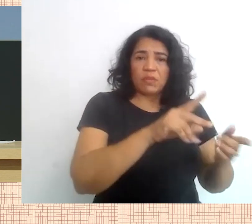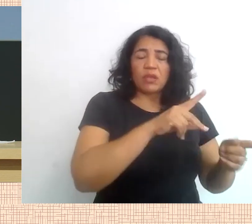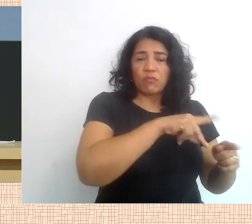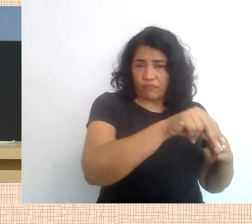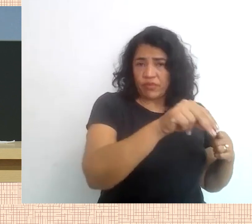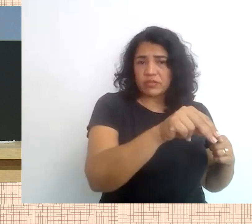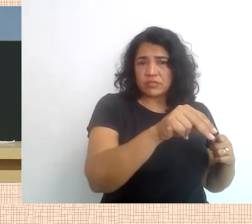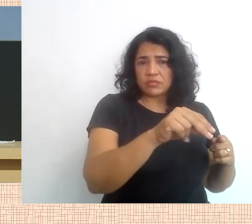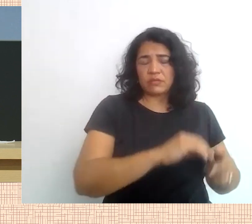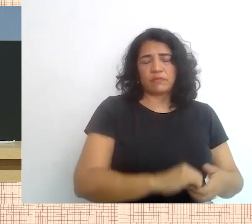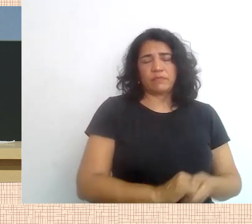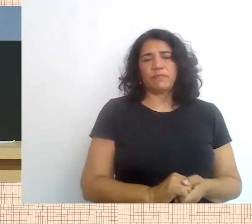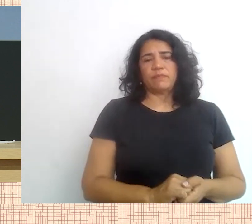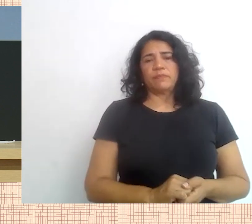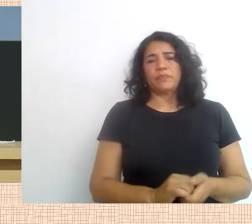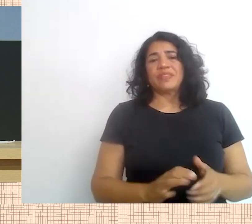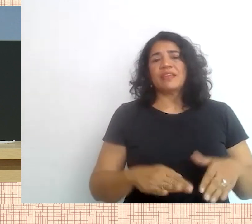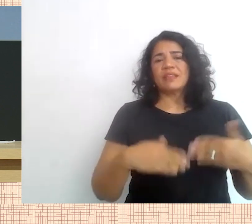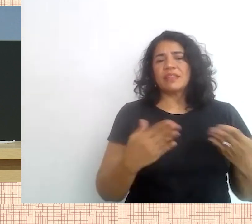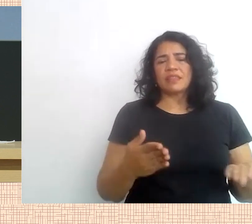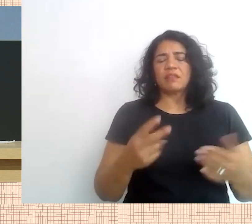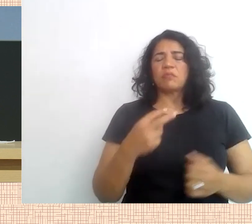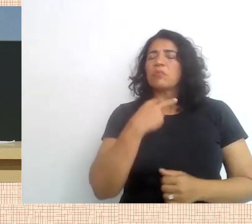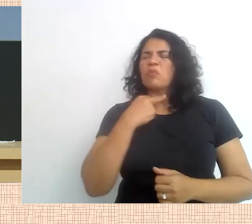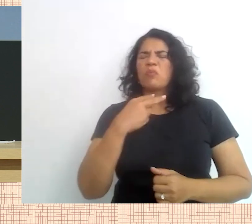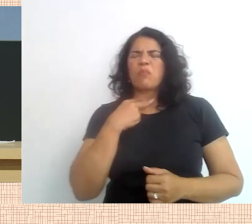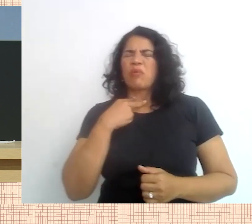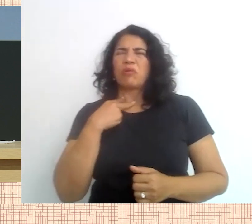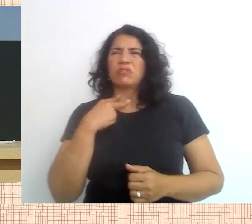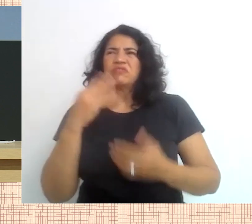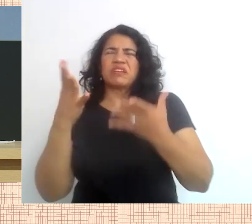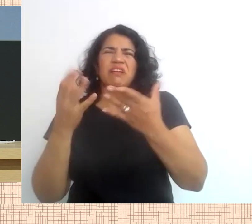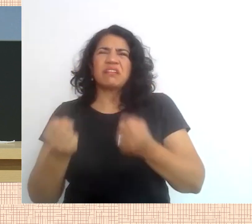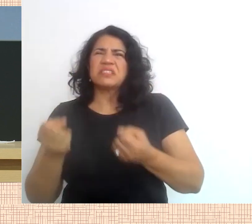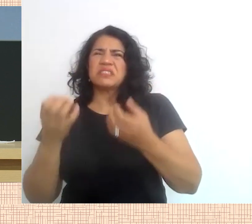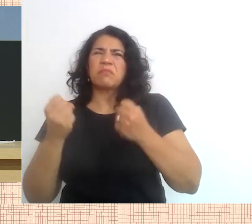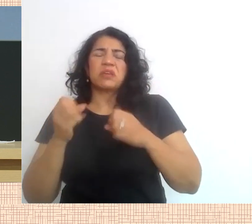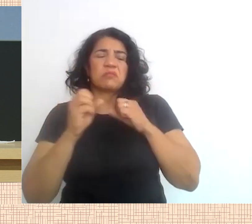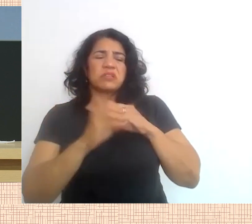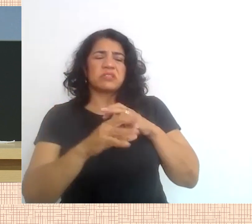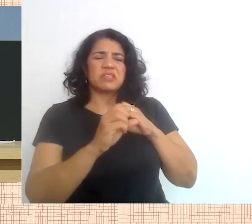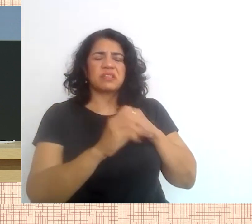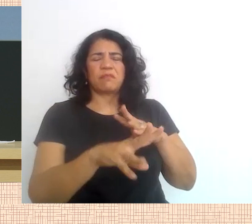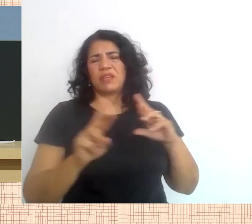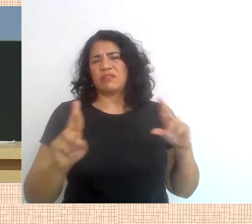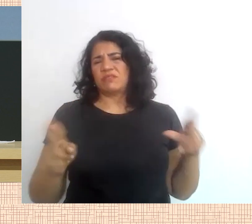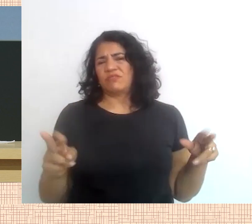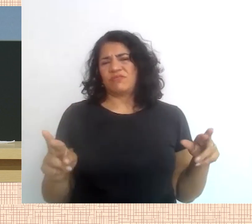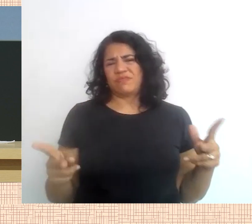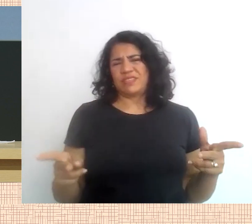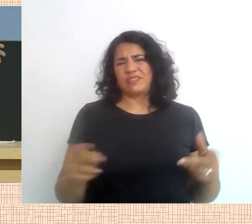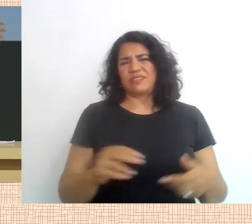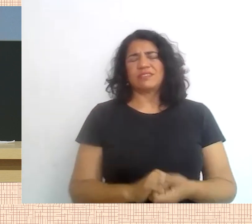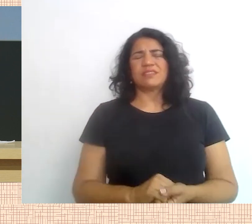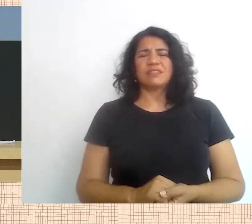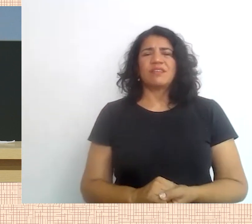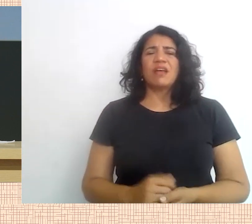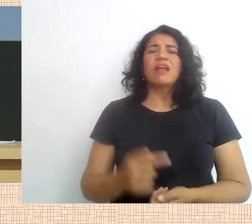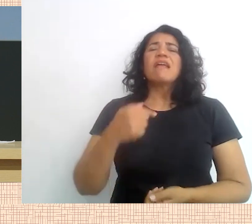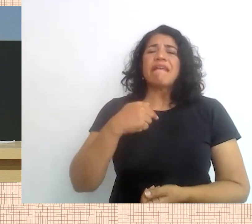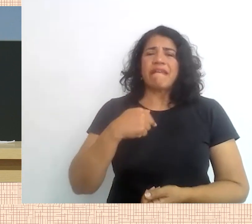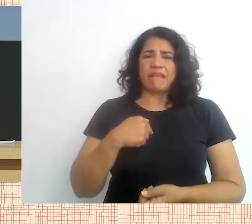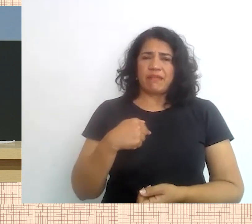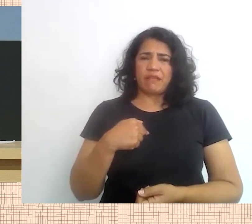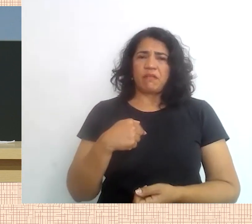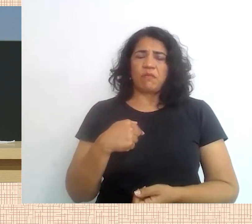despenseiro, que eu tenho a obrigação, responsabilidade de tomar da despensa de Deus, que é esse vaso aqui,